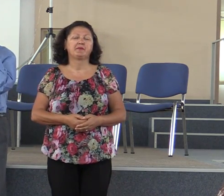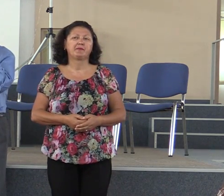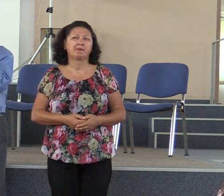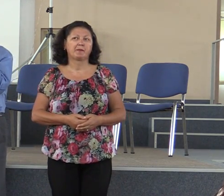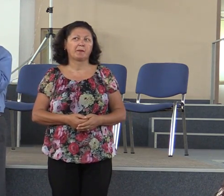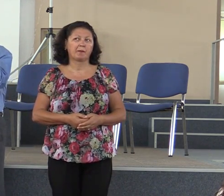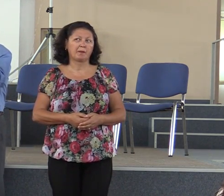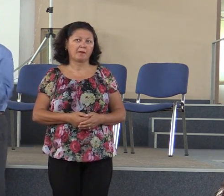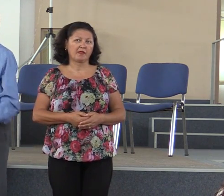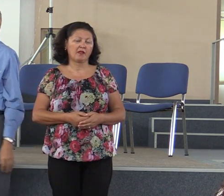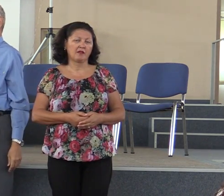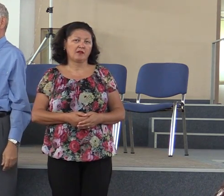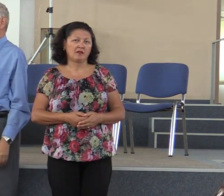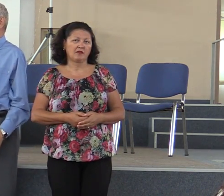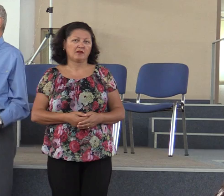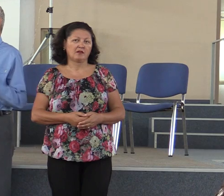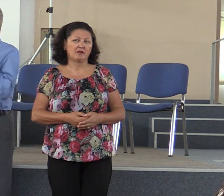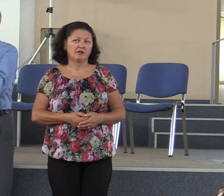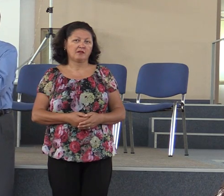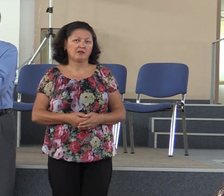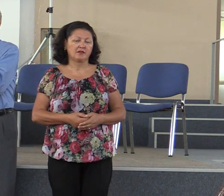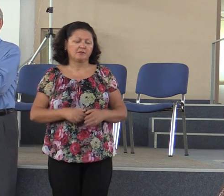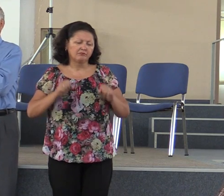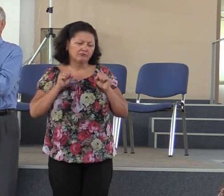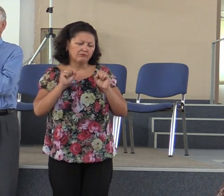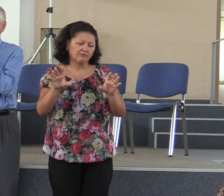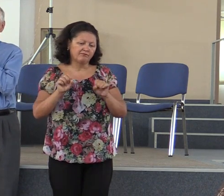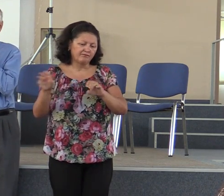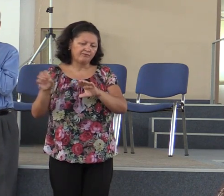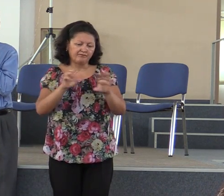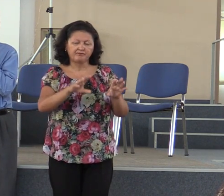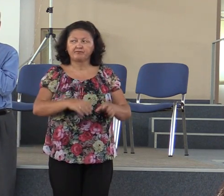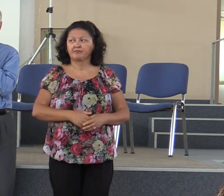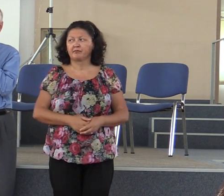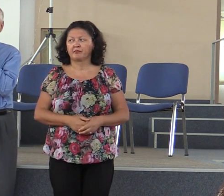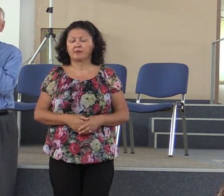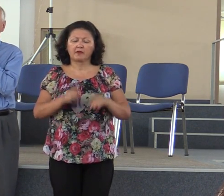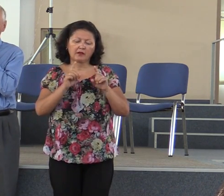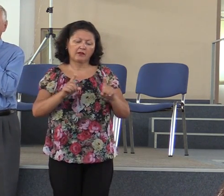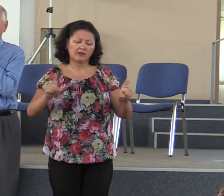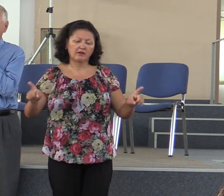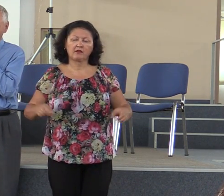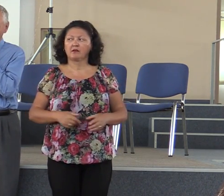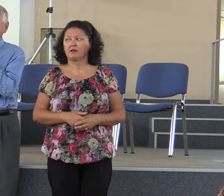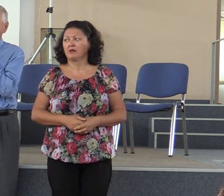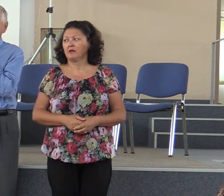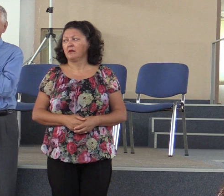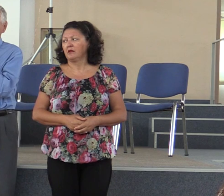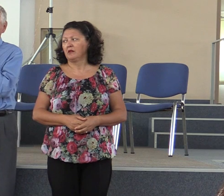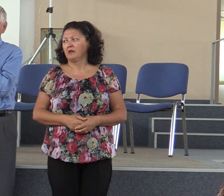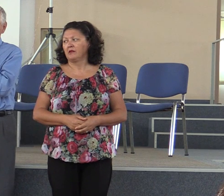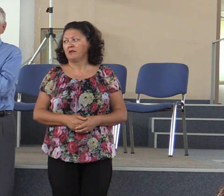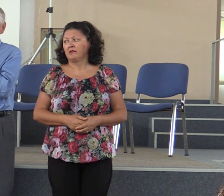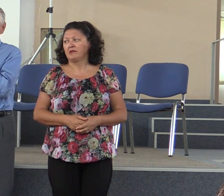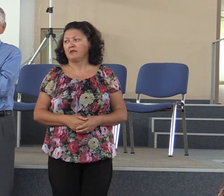material radioactiv. What made the difference? Ce făcea diferența? The greater the